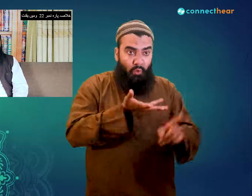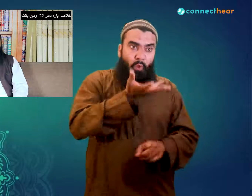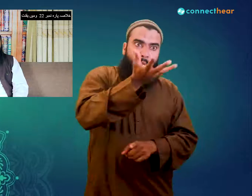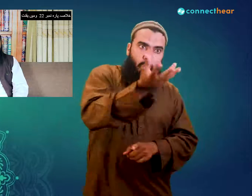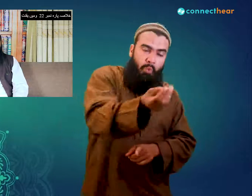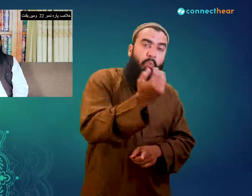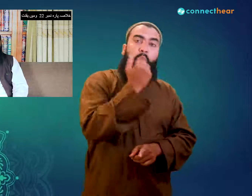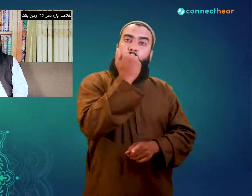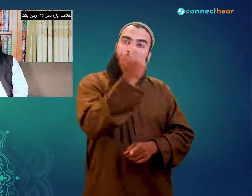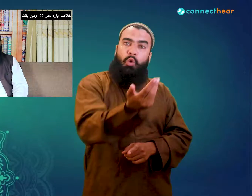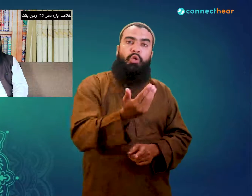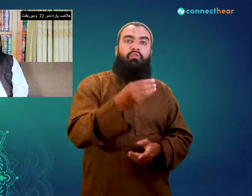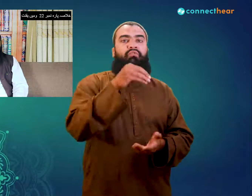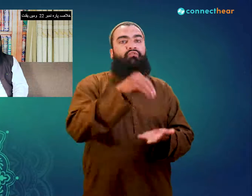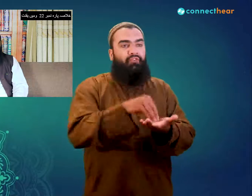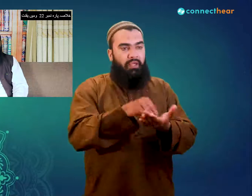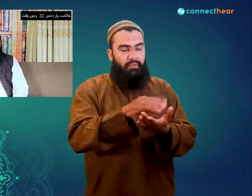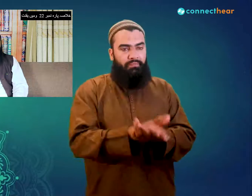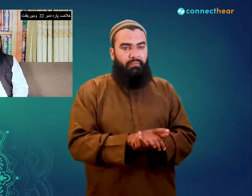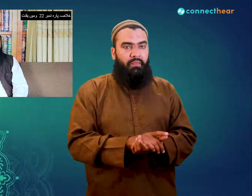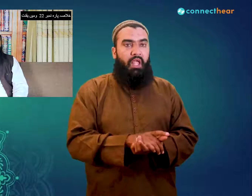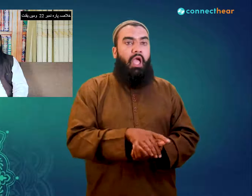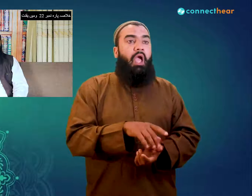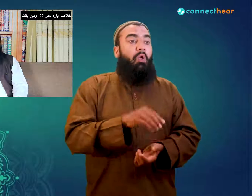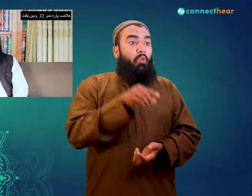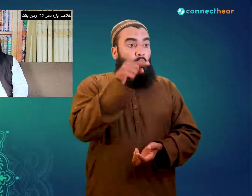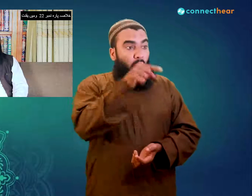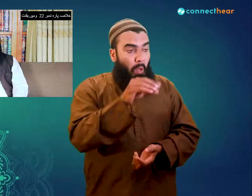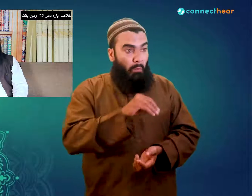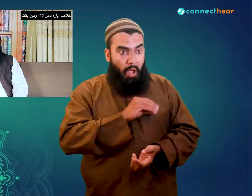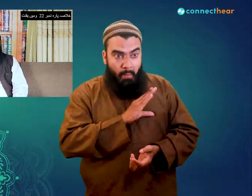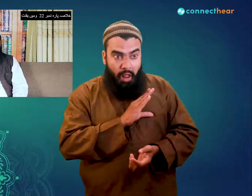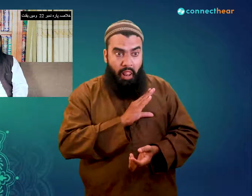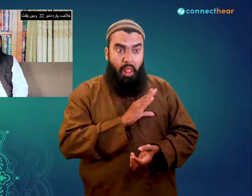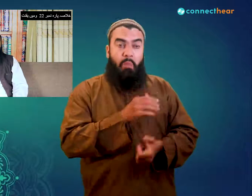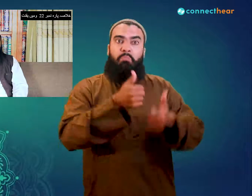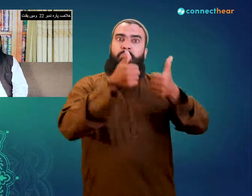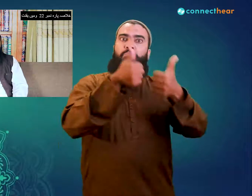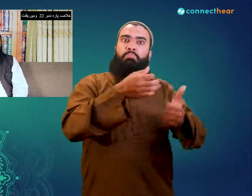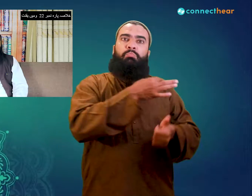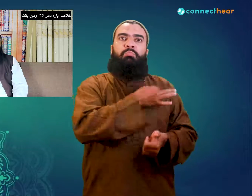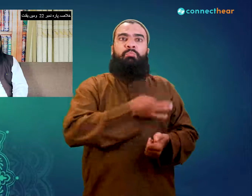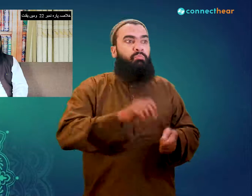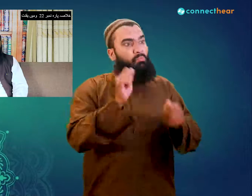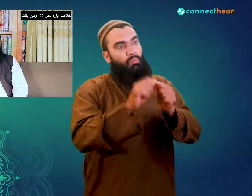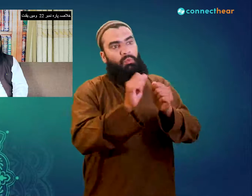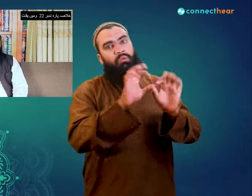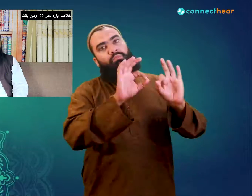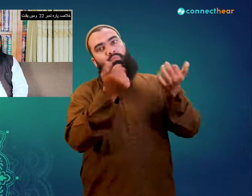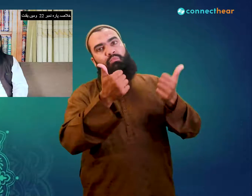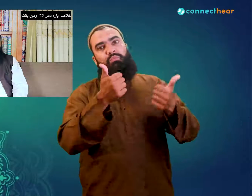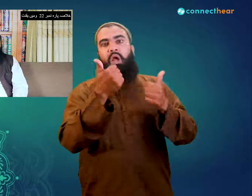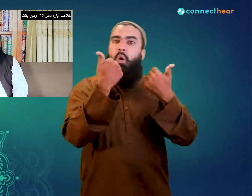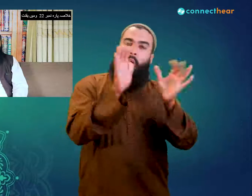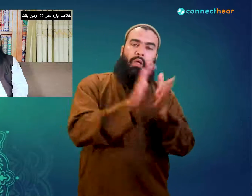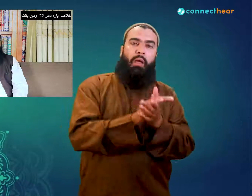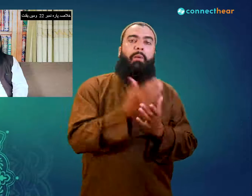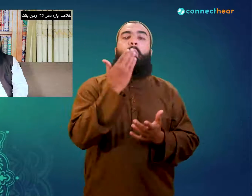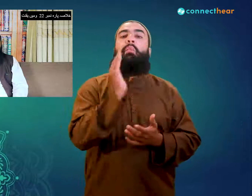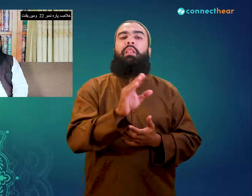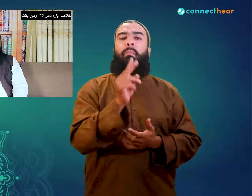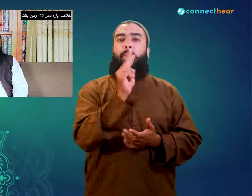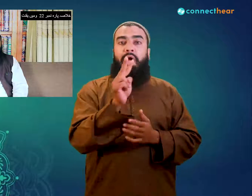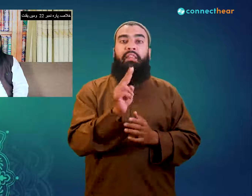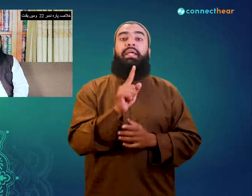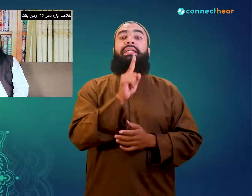لکم اعمالکم، اللہ تمہارے اعمال کو درست کر دے گا، جب تم اپنی زبان کے ذریعے سے سیدھی اور سچی بات